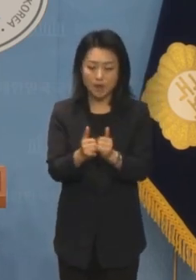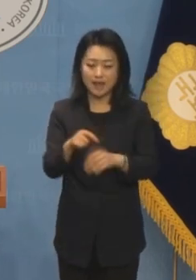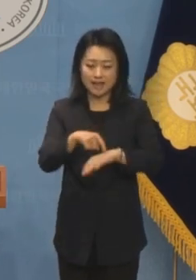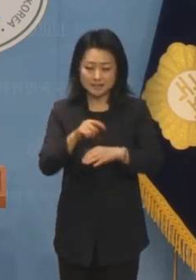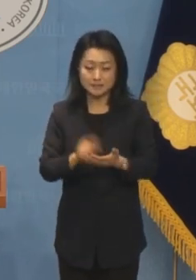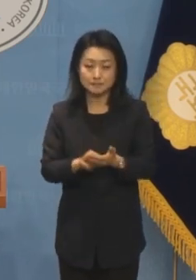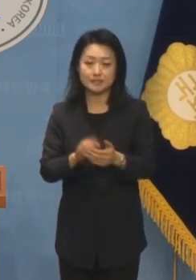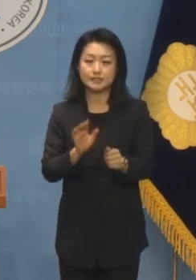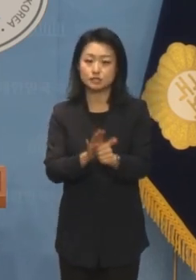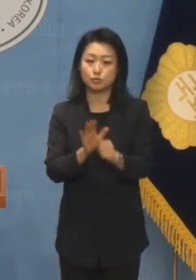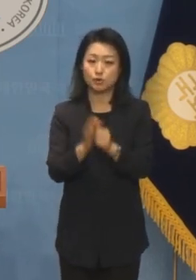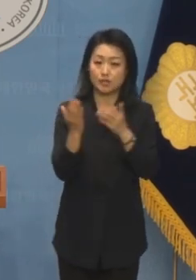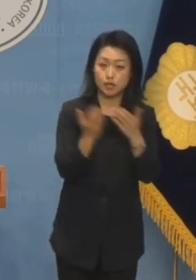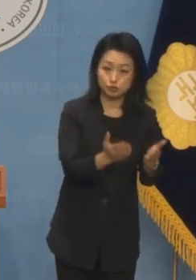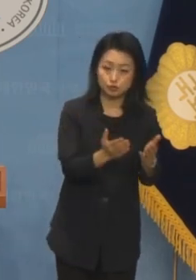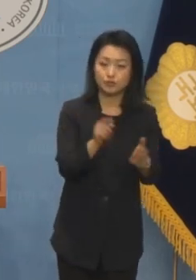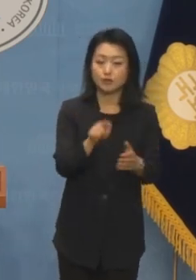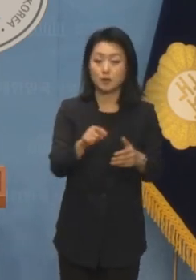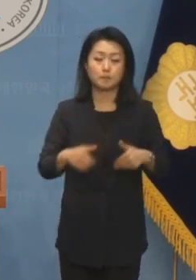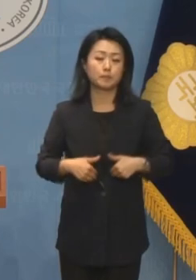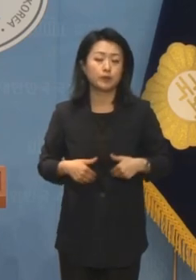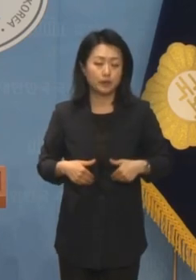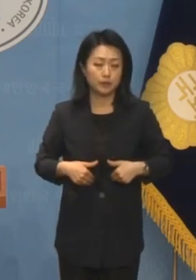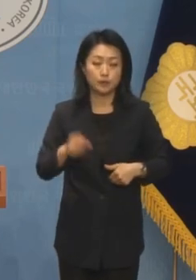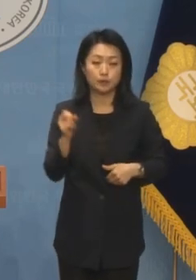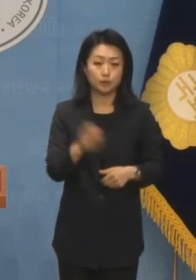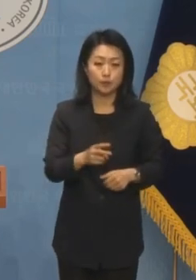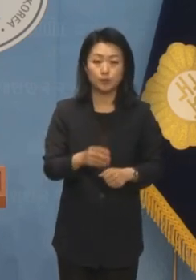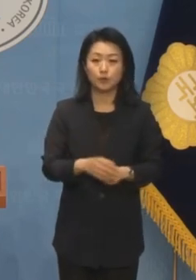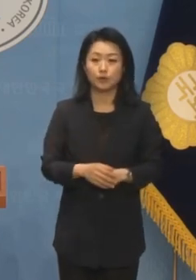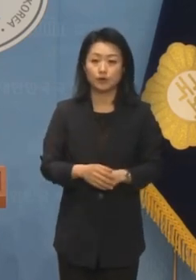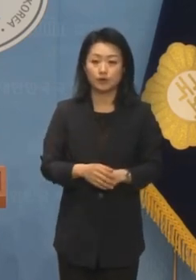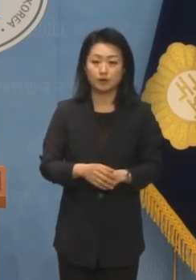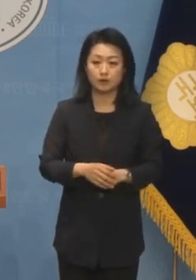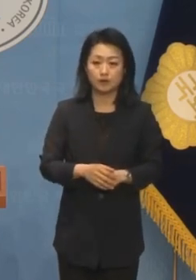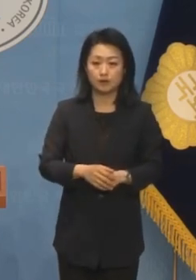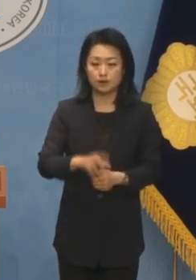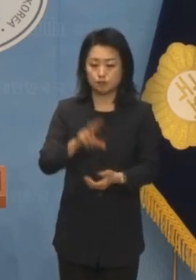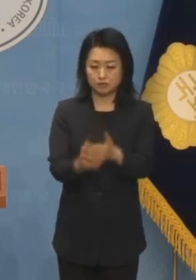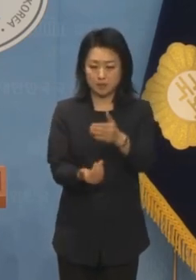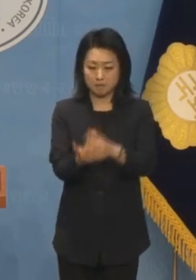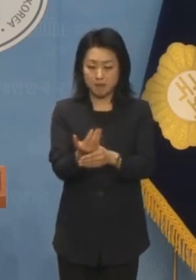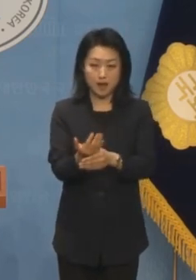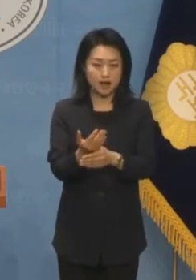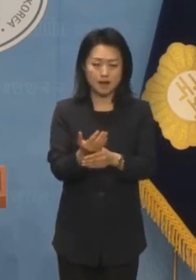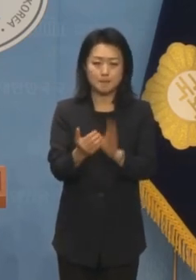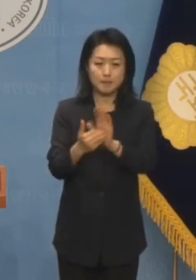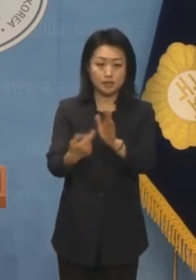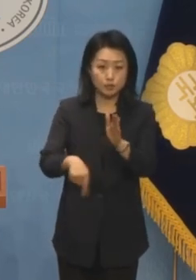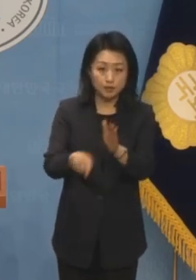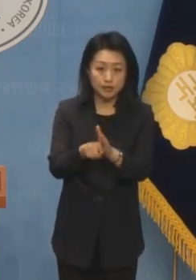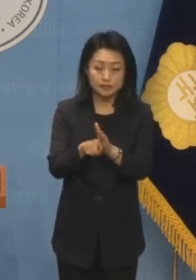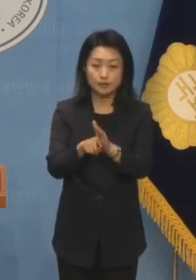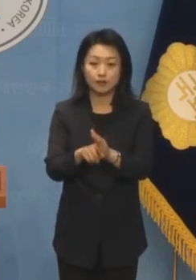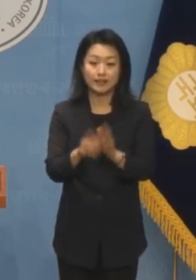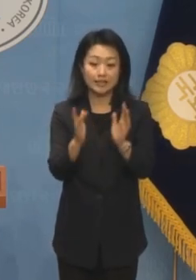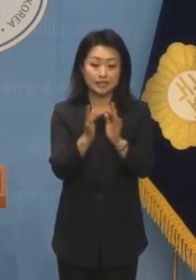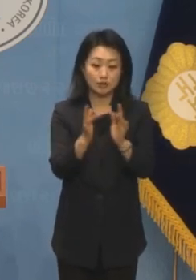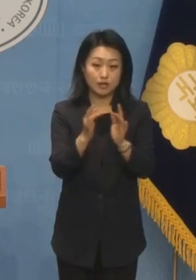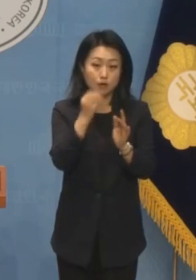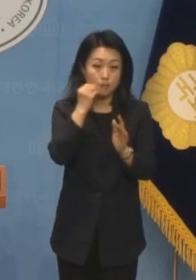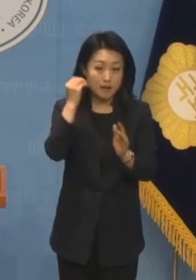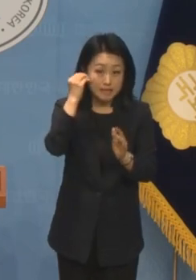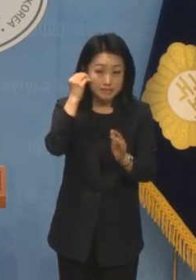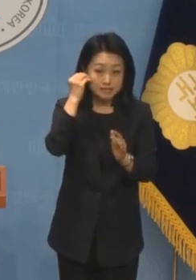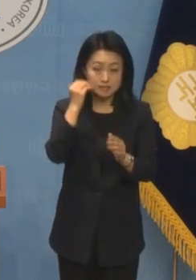체계 강화가 필요합니다. 또한 이러한 범죄가 재발하지 않도록 익명성이 높은 플랫폼에서의 불법 행위에